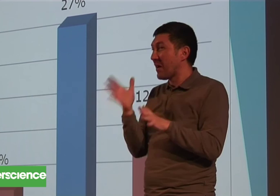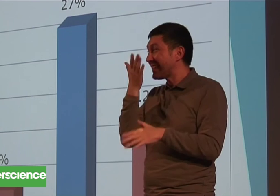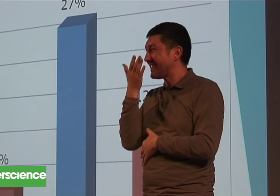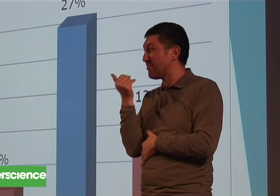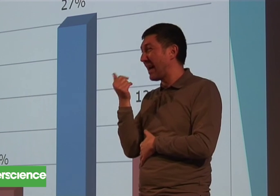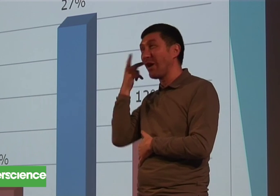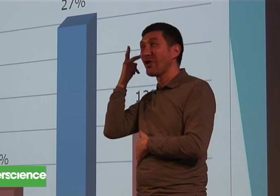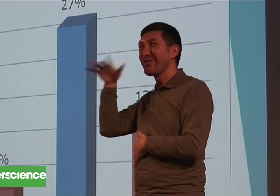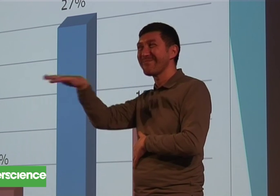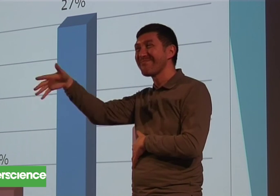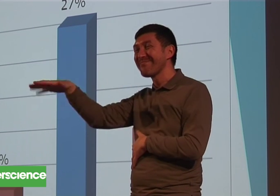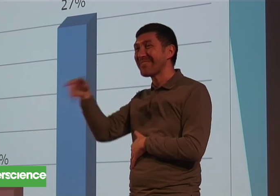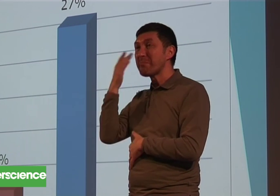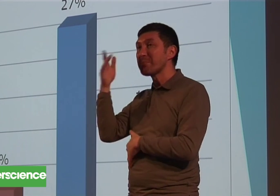population via Internet.